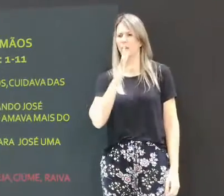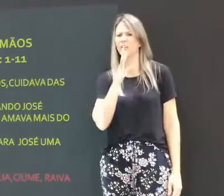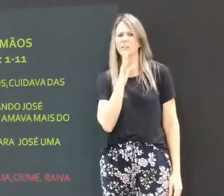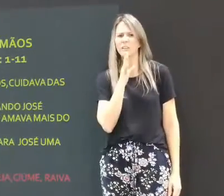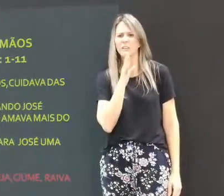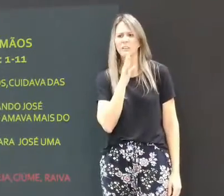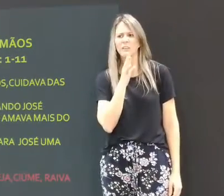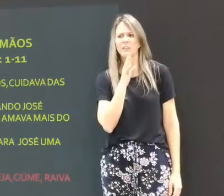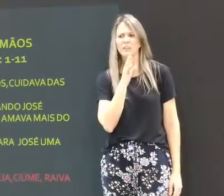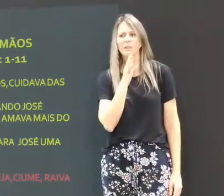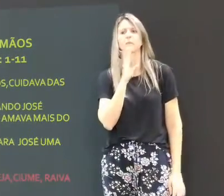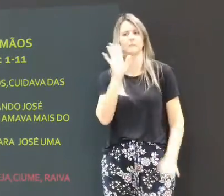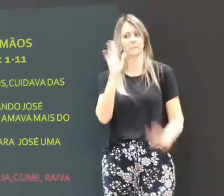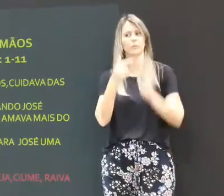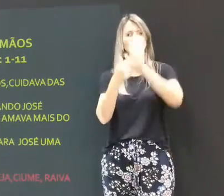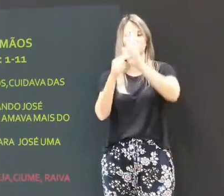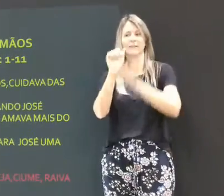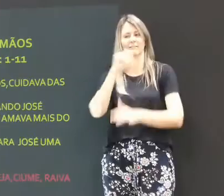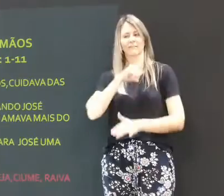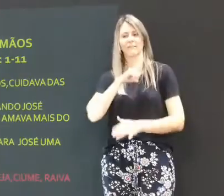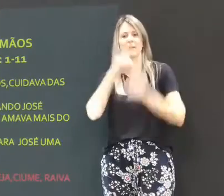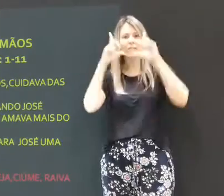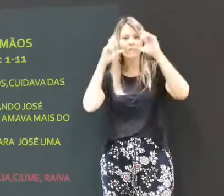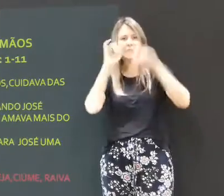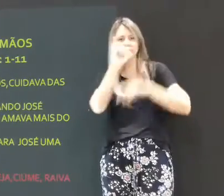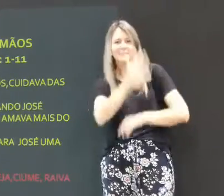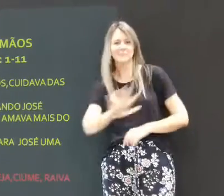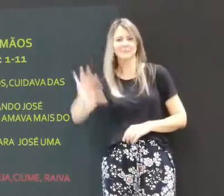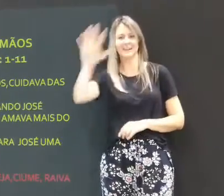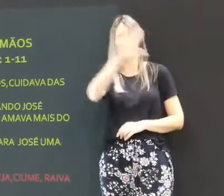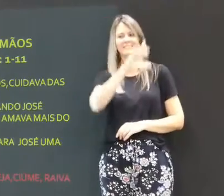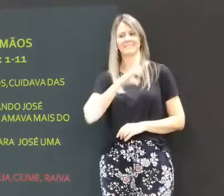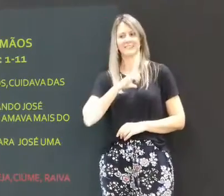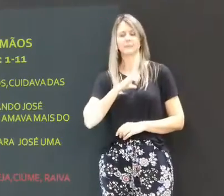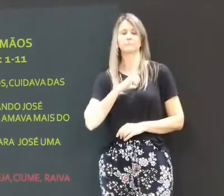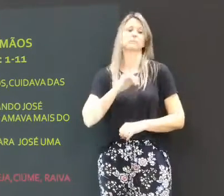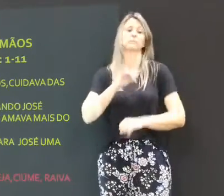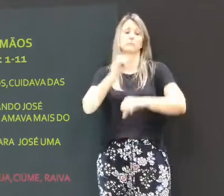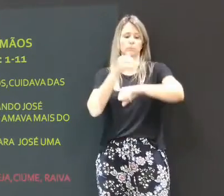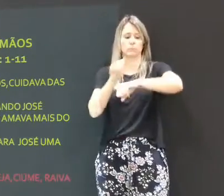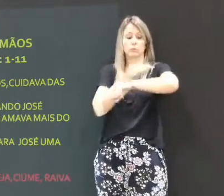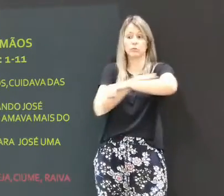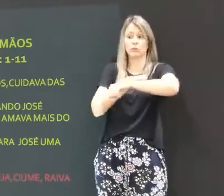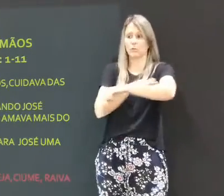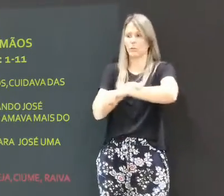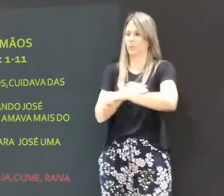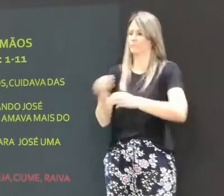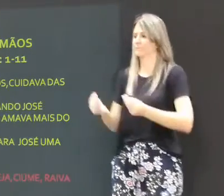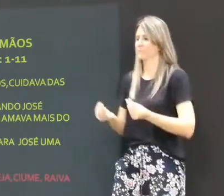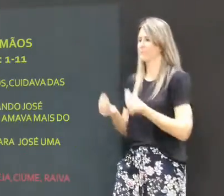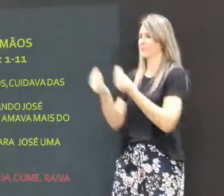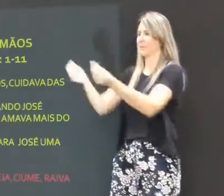túnica. Você conhece a palavra túnica? Vou mostrar para vocês. Eu peguei, escolhi uma imagem para mostrar para vocês. Então Jacó, ele deu